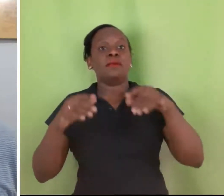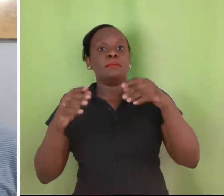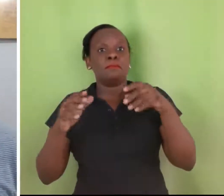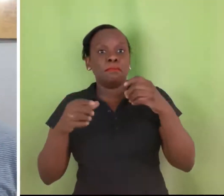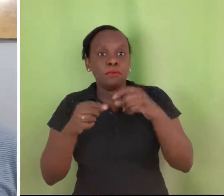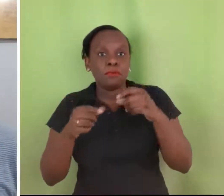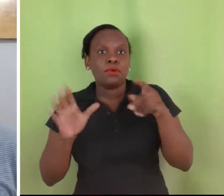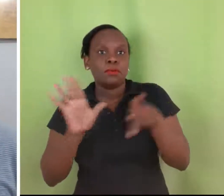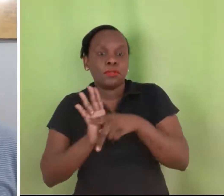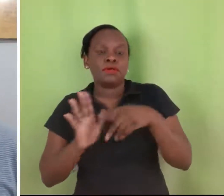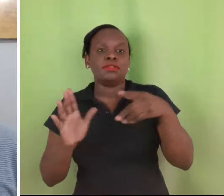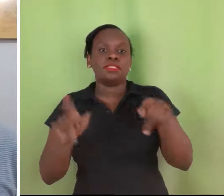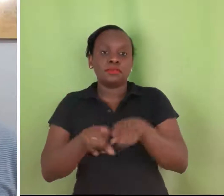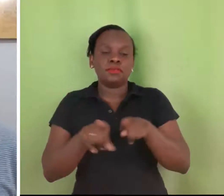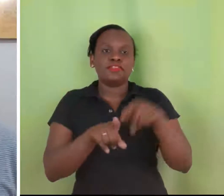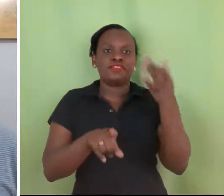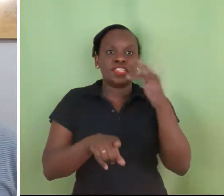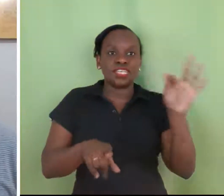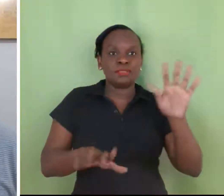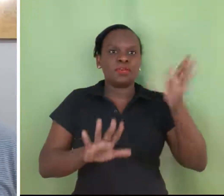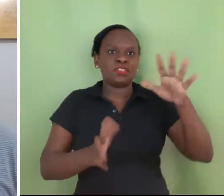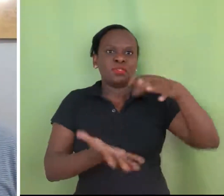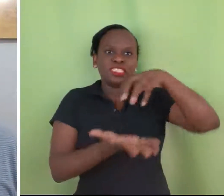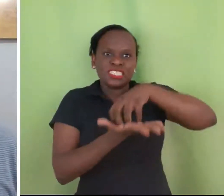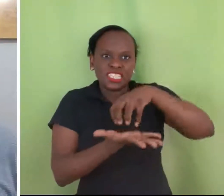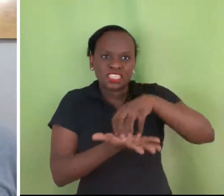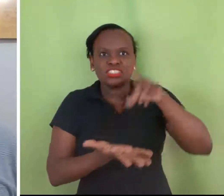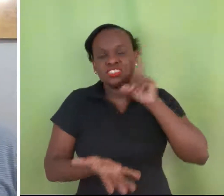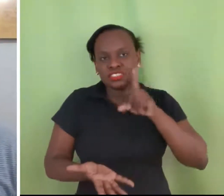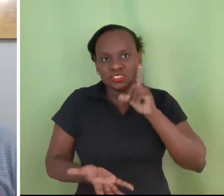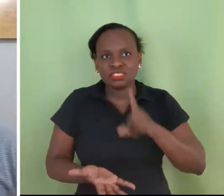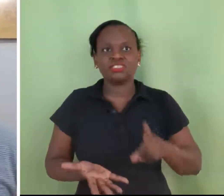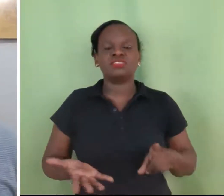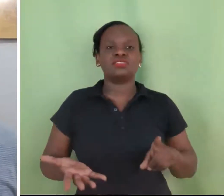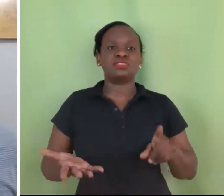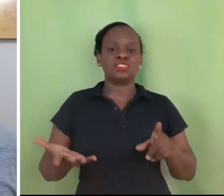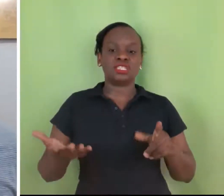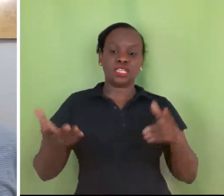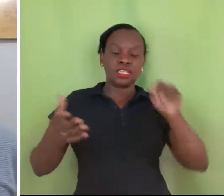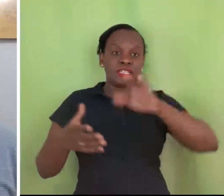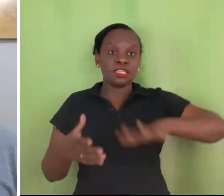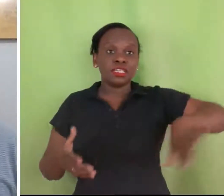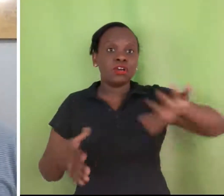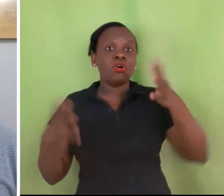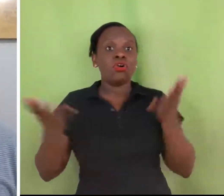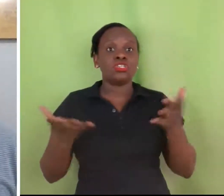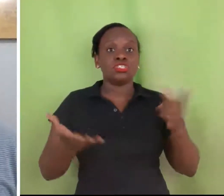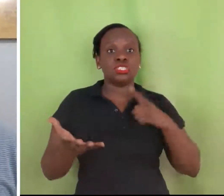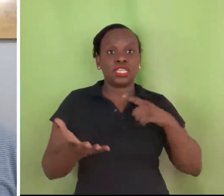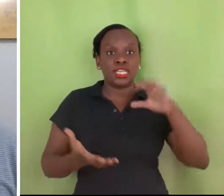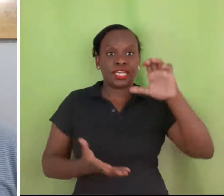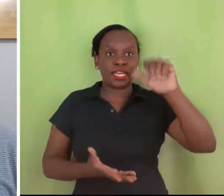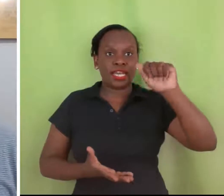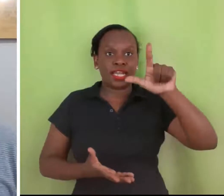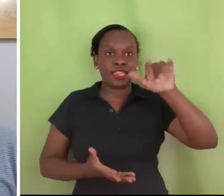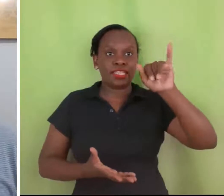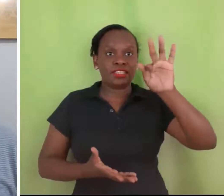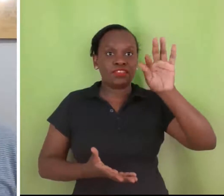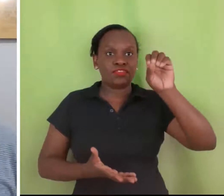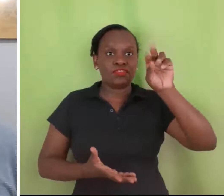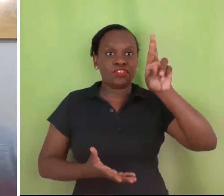de franceses, né? Que seria mais ou menos o centro dos Estados Unidos, né? A região onde hoje está a Califórnia,